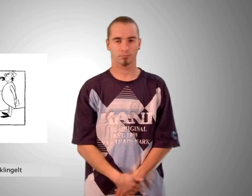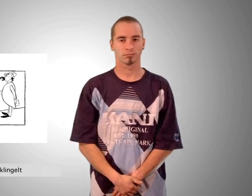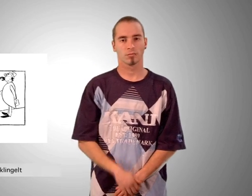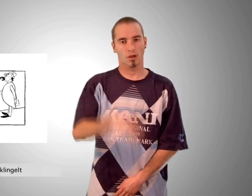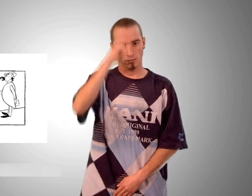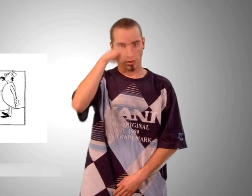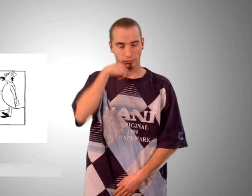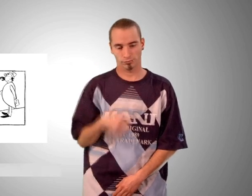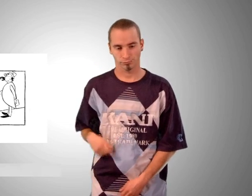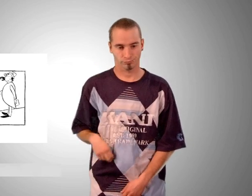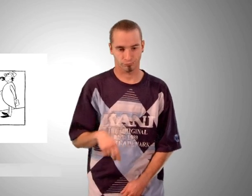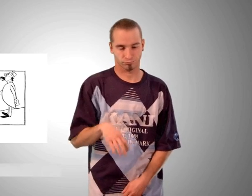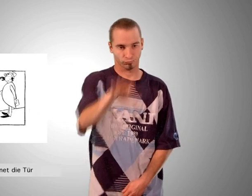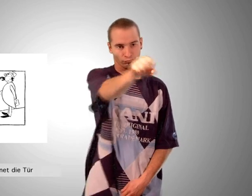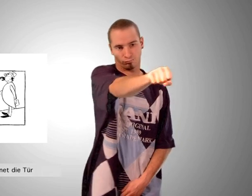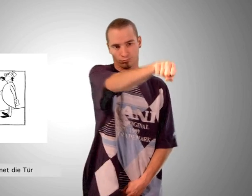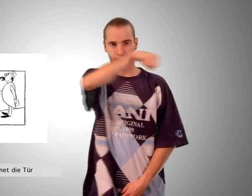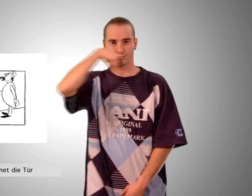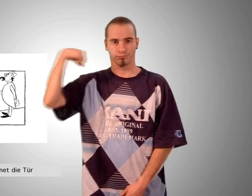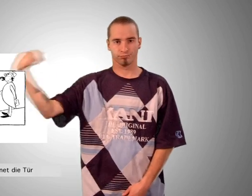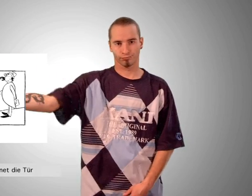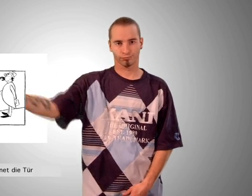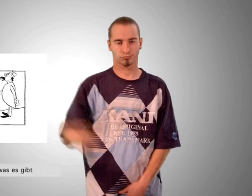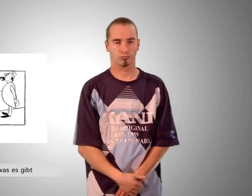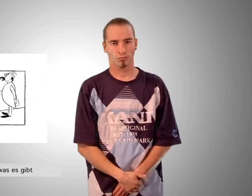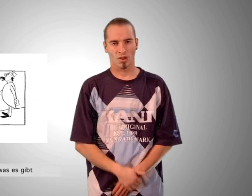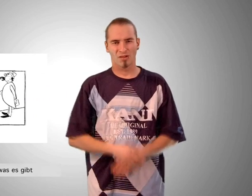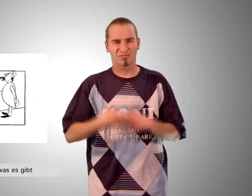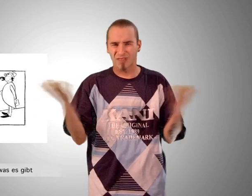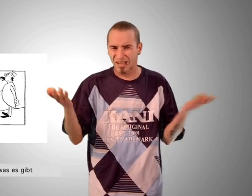klingelt. Der Vater öffnet die Tür und fragt, was es gibt.